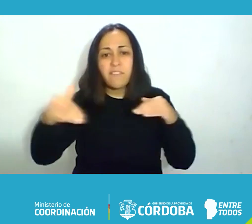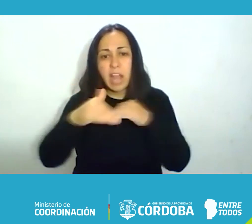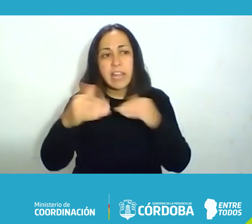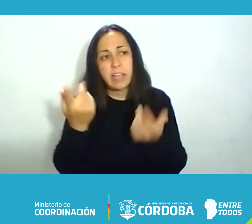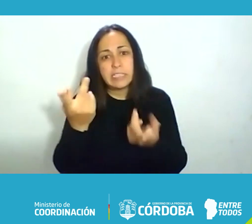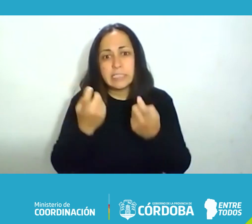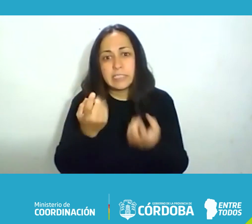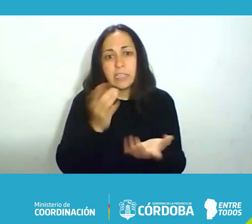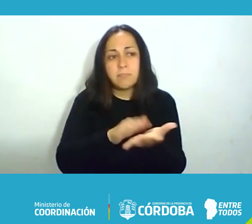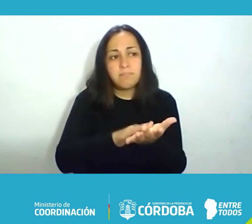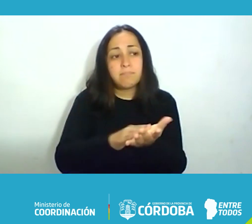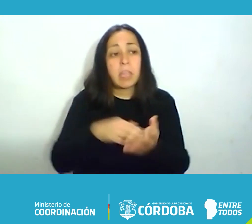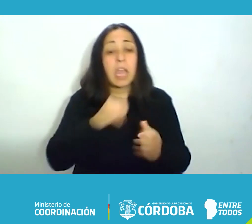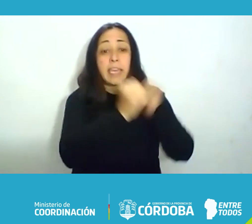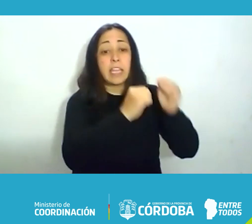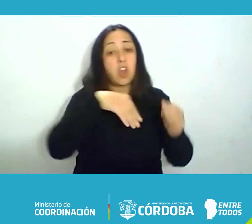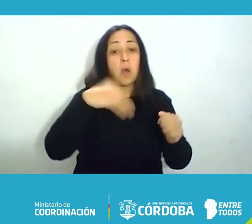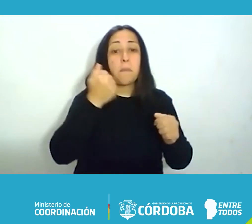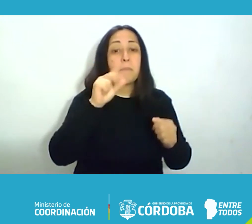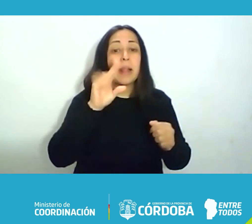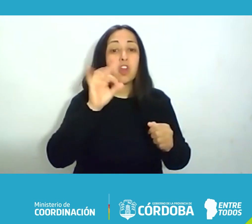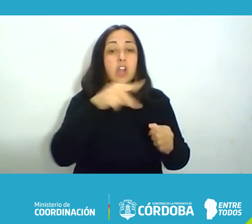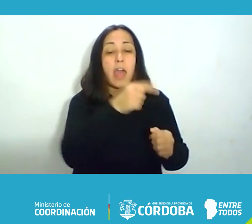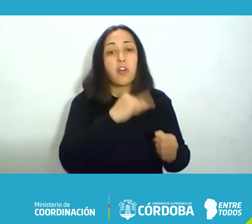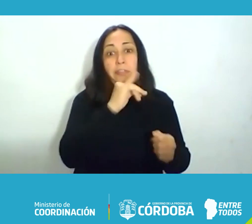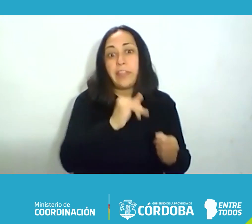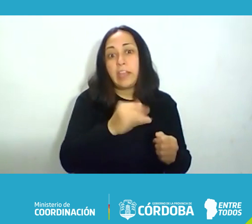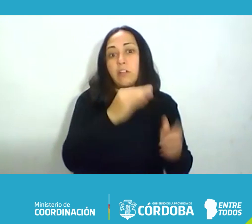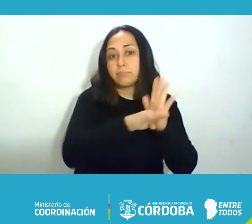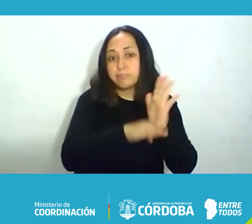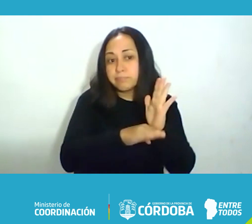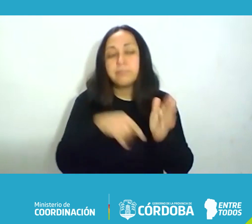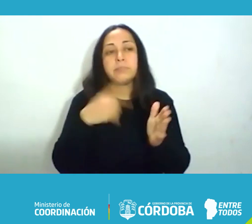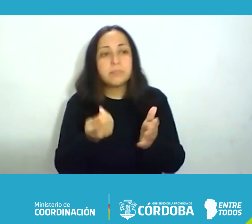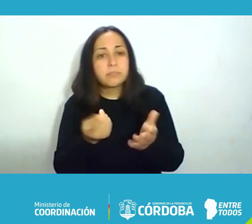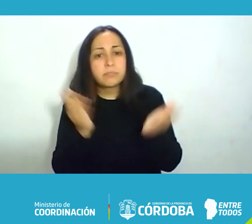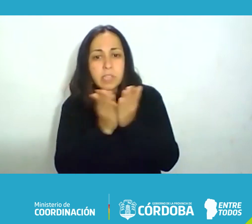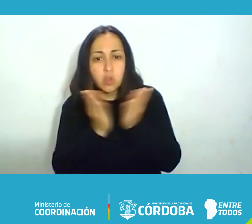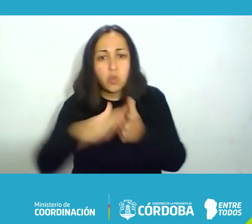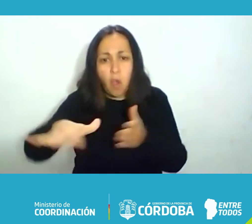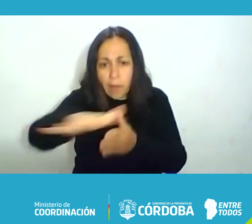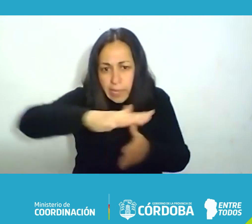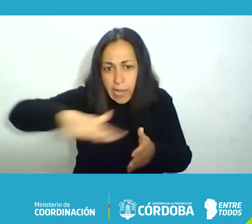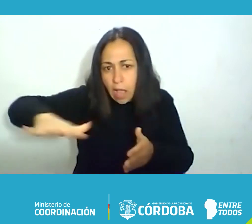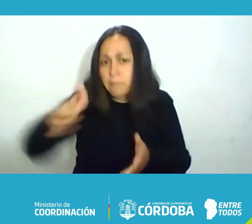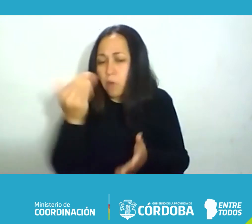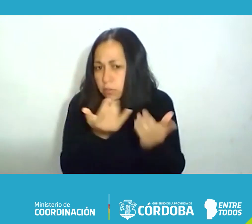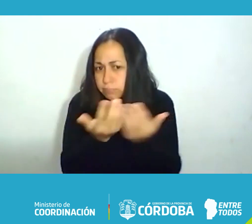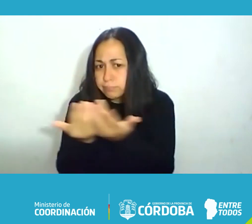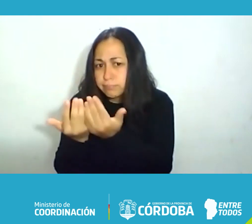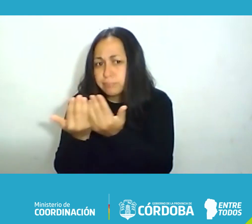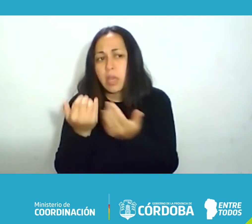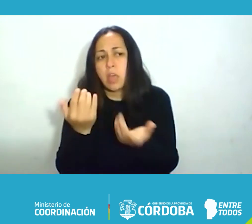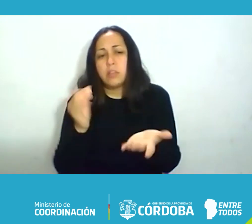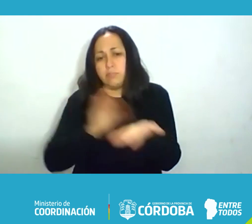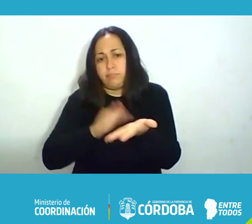estudios de base que ya mencionó el ingeniero Maldonado. También fueron tenidos en cuenta los aspectos sociales y económicos. Además, se hicieron estudios de campo, logrando definir